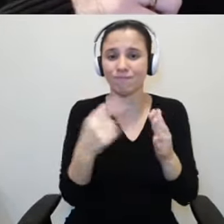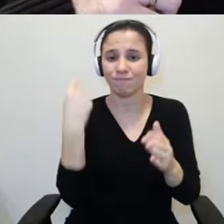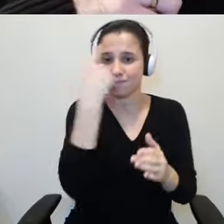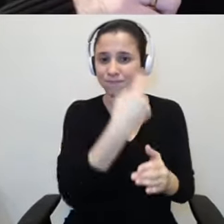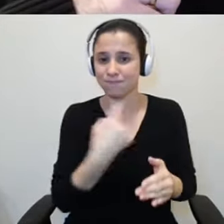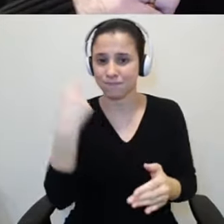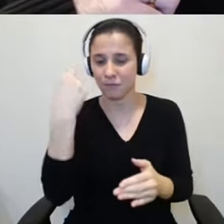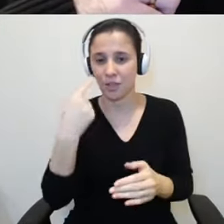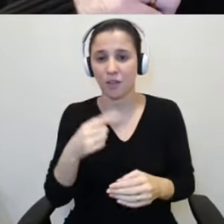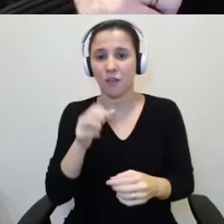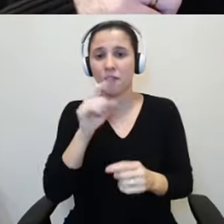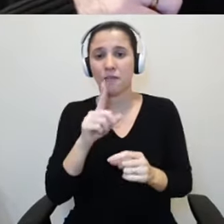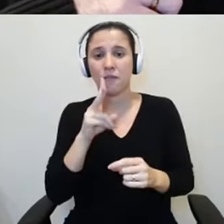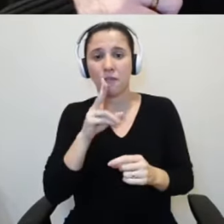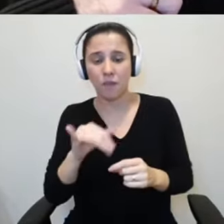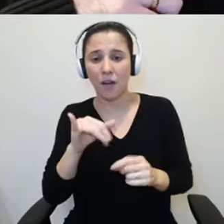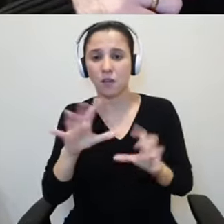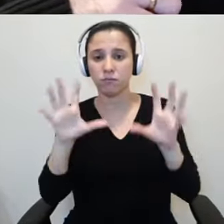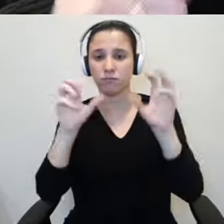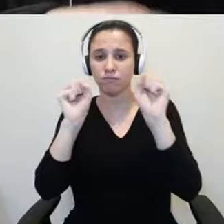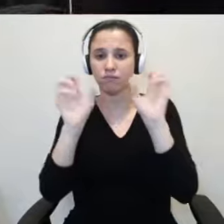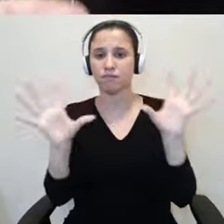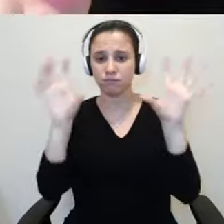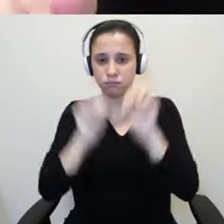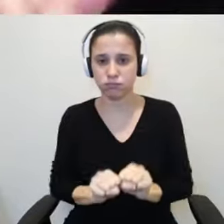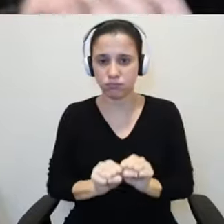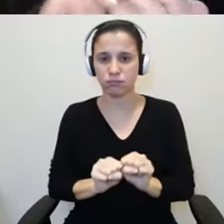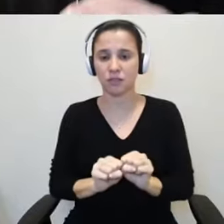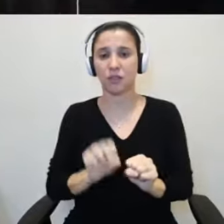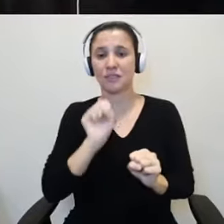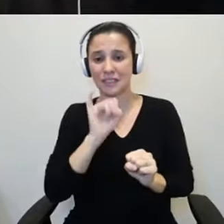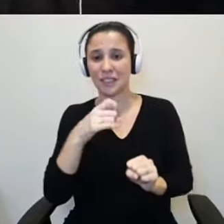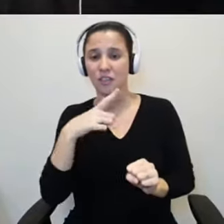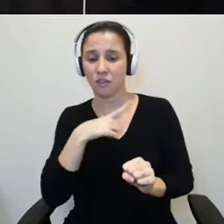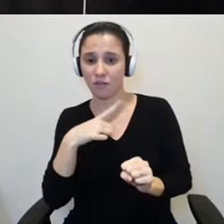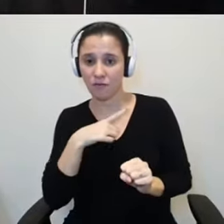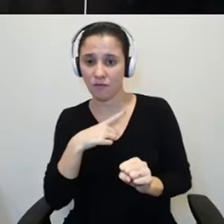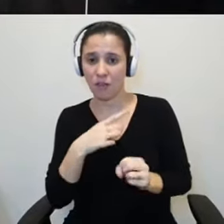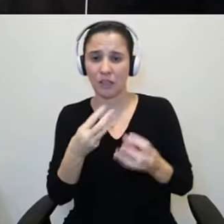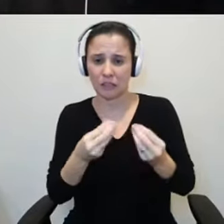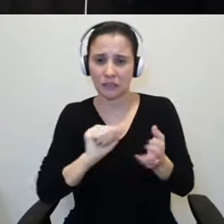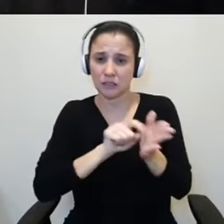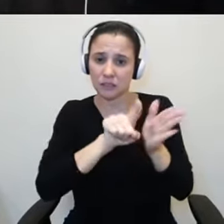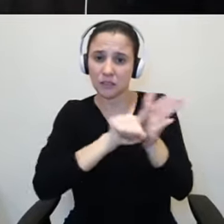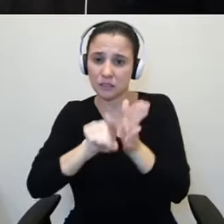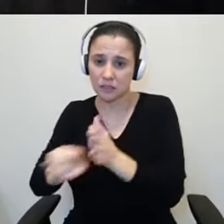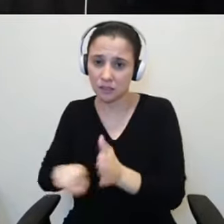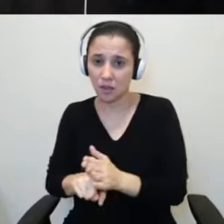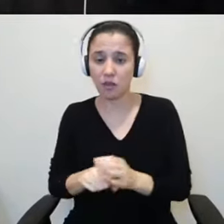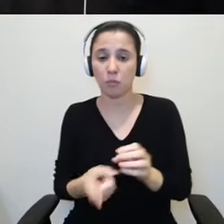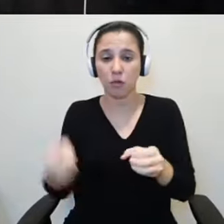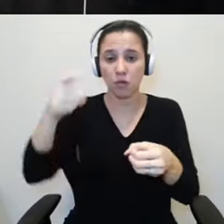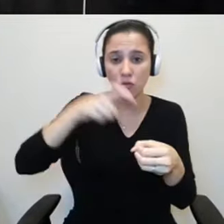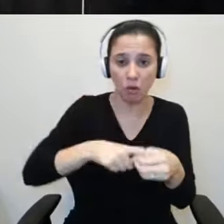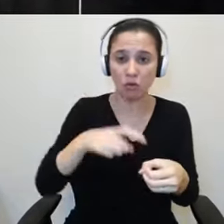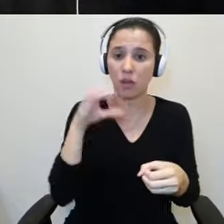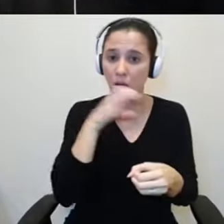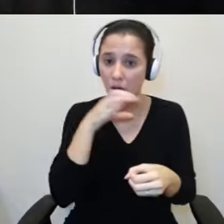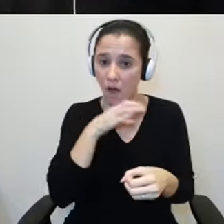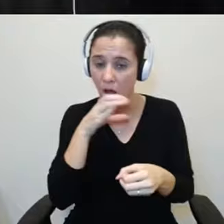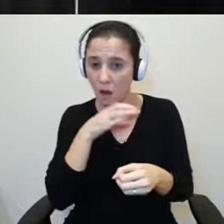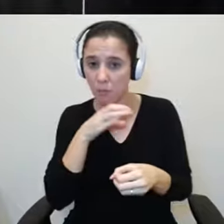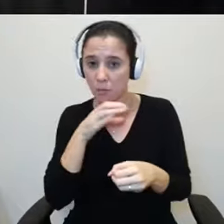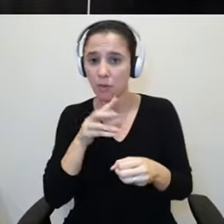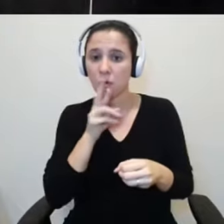Se tiver muitas perguntas aqui, a gente retorna rapidinho para tentar responder as últimas e a gente já